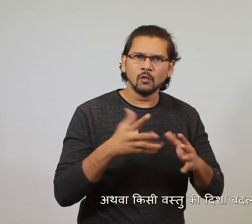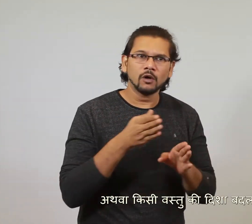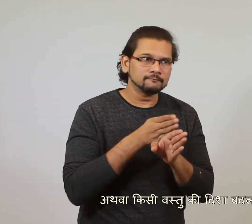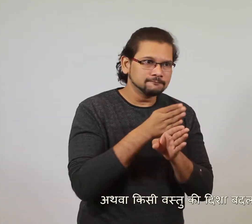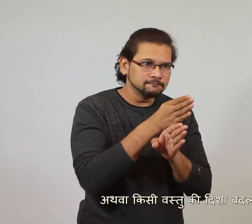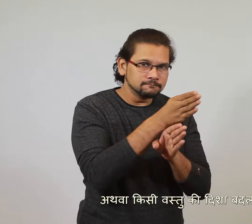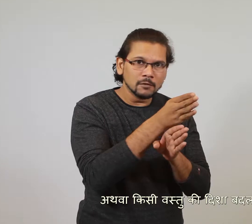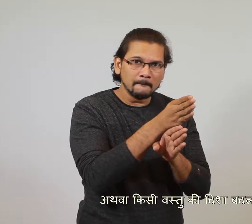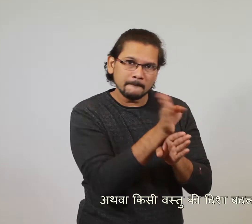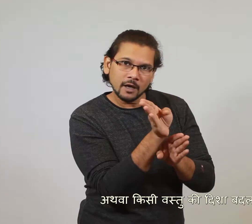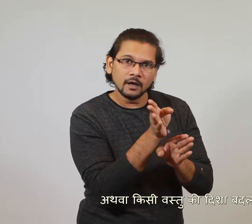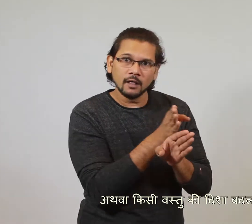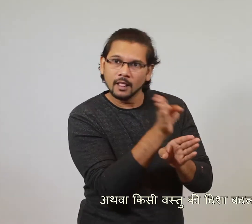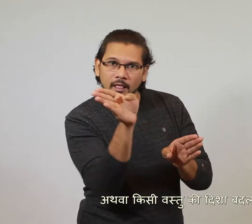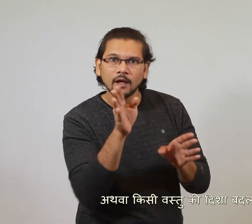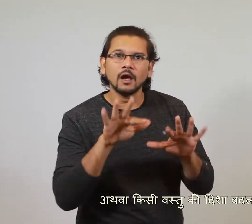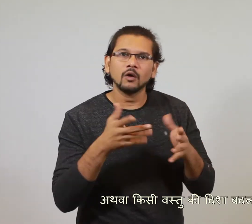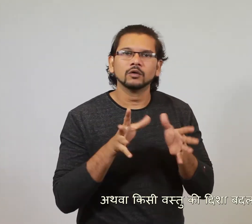अथवा किसी वस्तु की दिशा बदलने के लिए